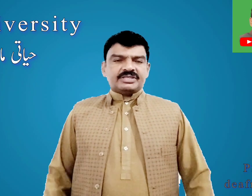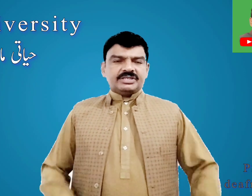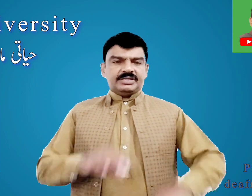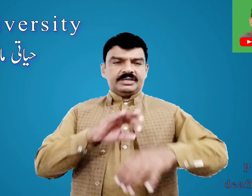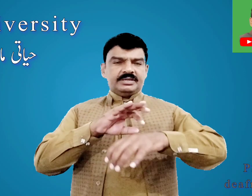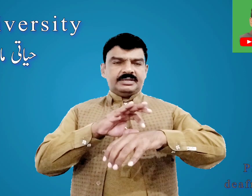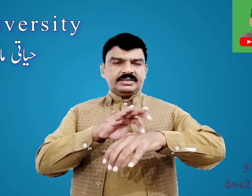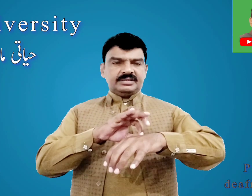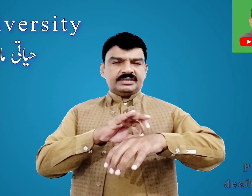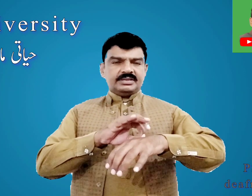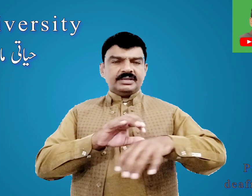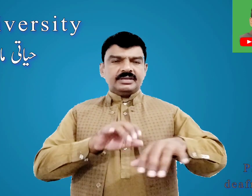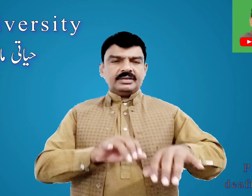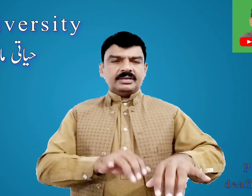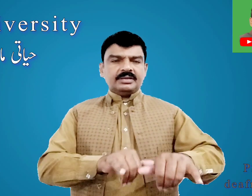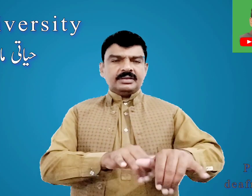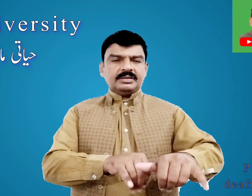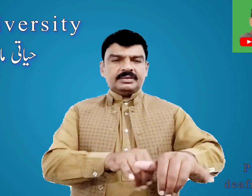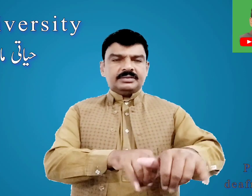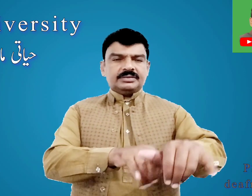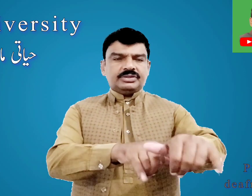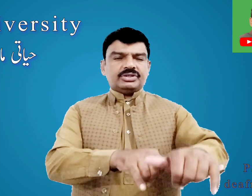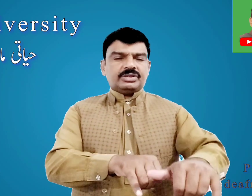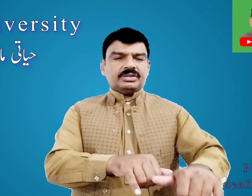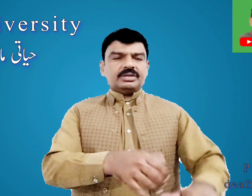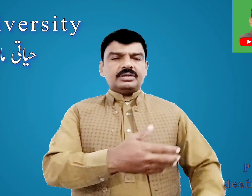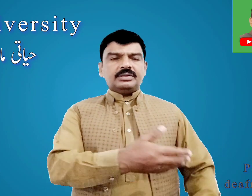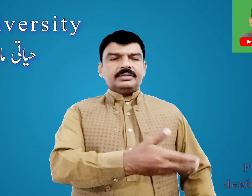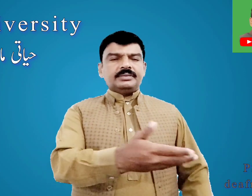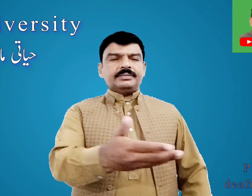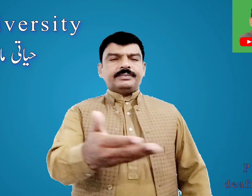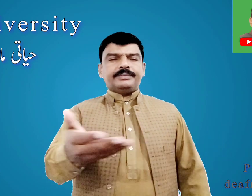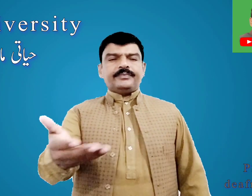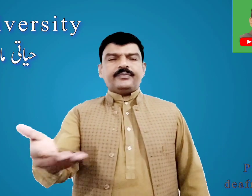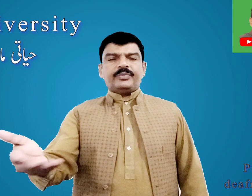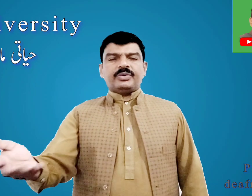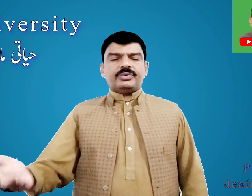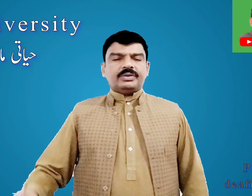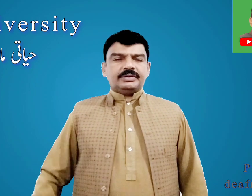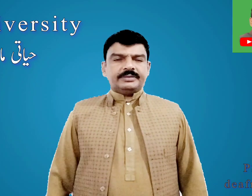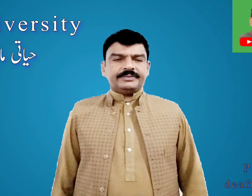बायोडाइवर्सिटी जिंदगी जानदार माहौल।